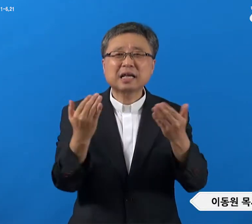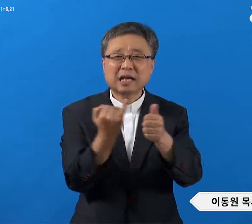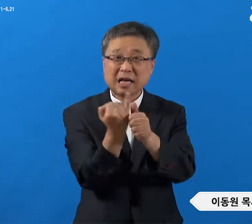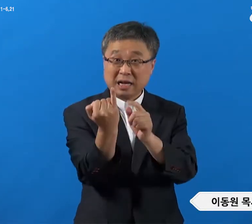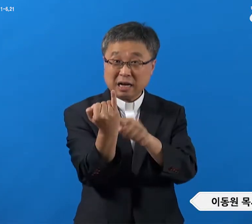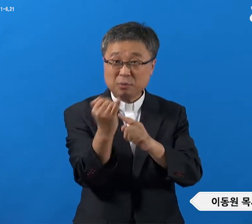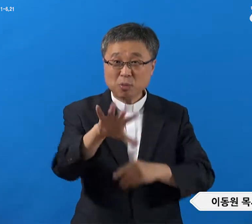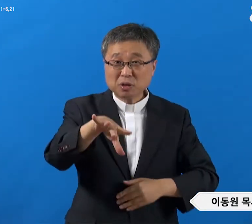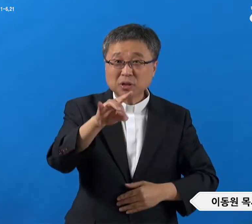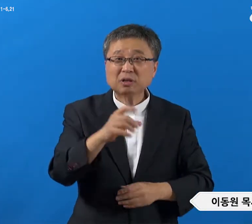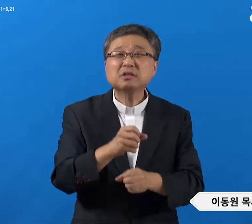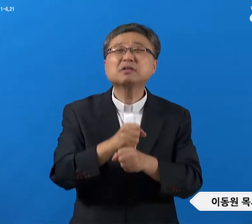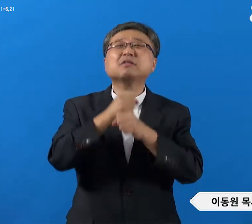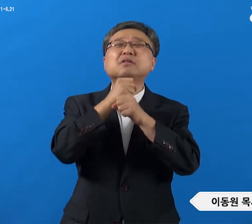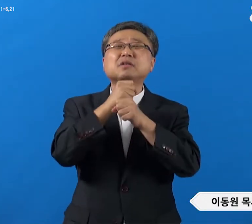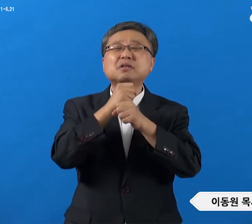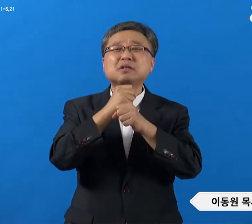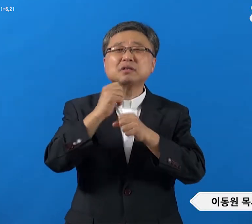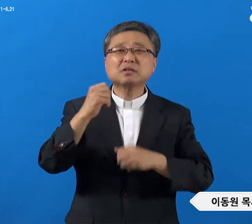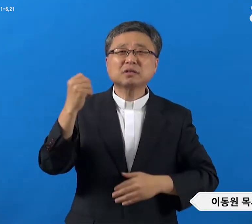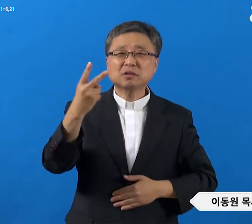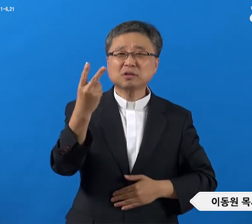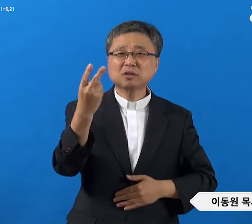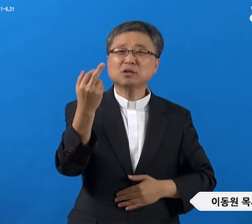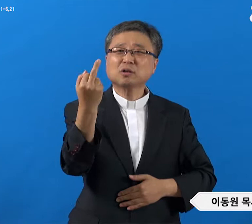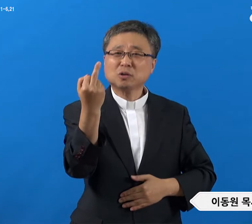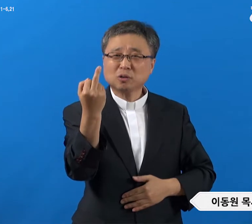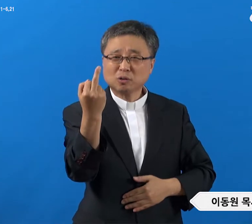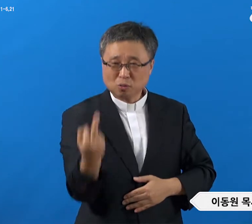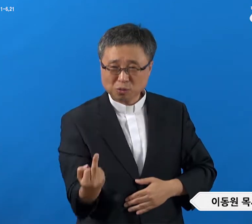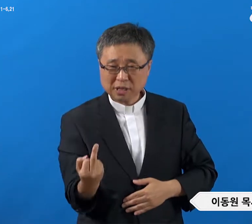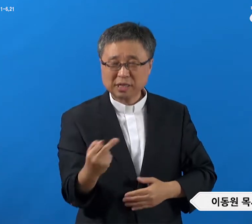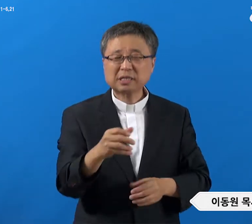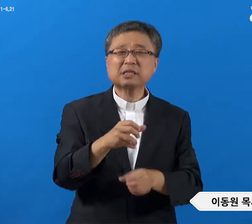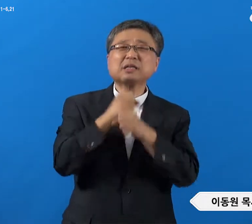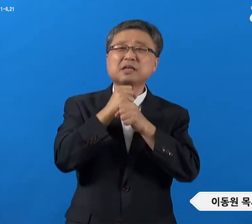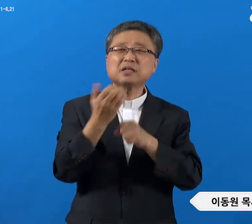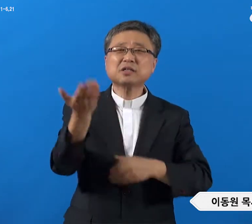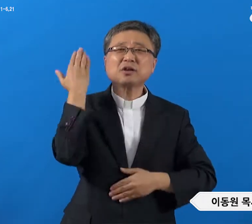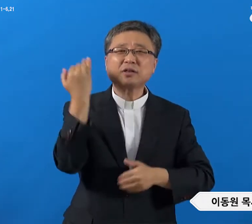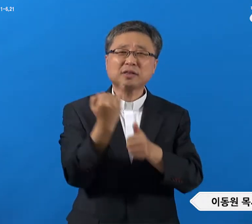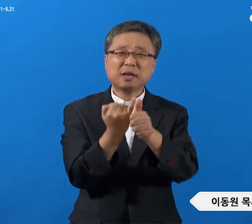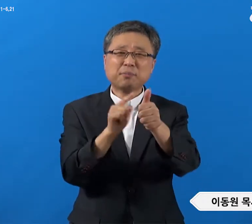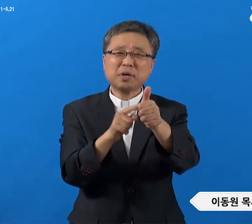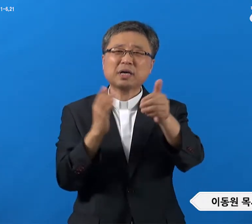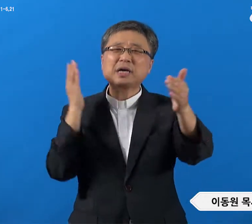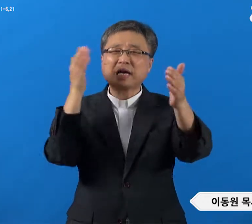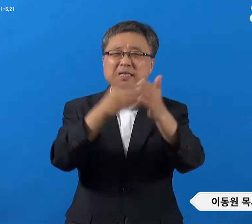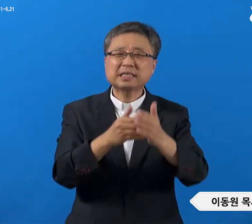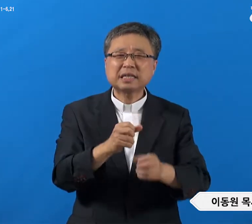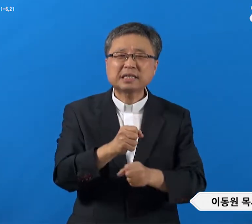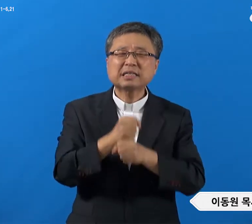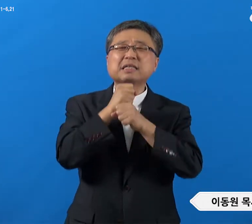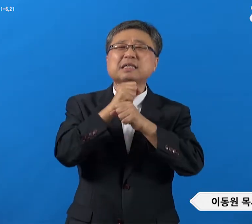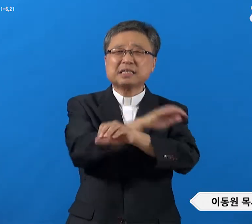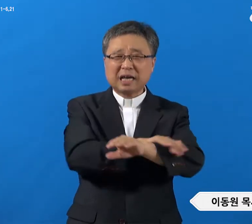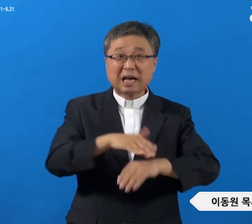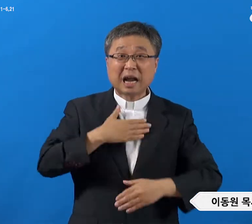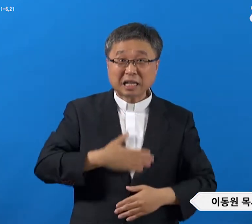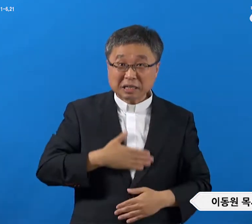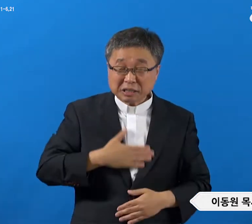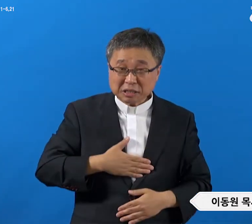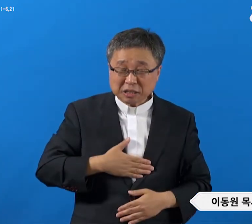아내가 자살하고 그 동생이 자살하고 이제는 전 남편까지 자살하는 잘